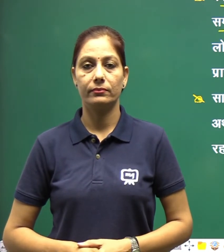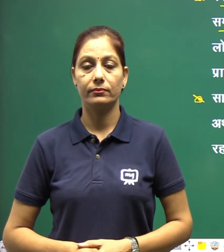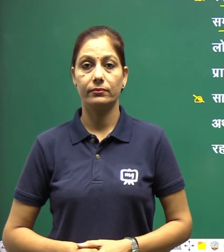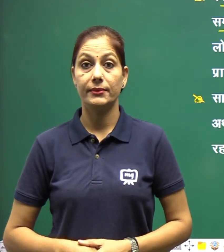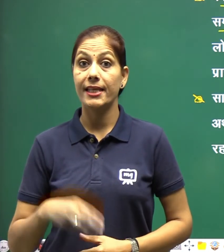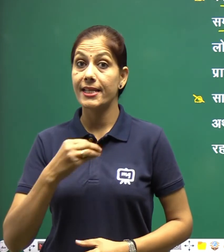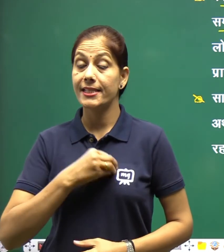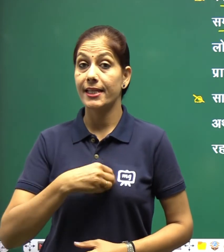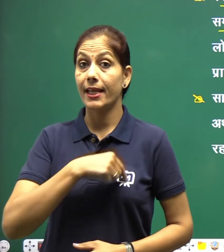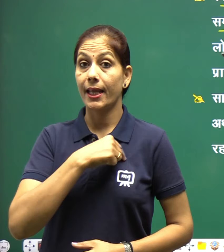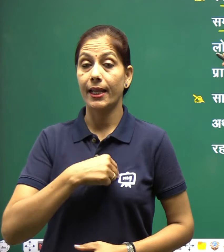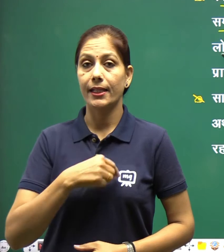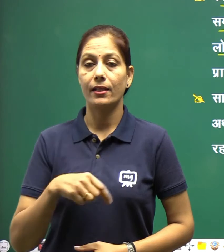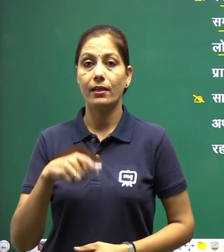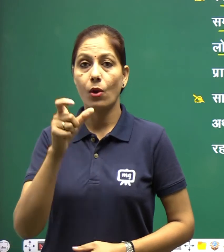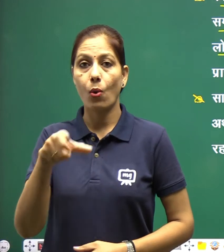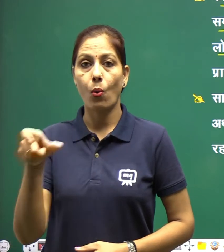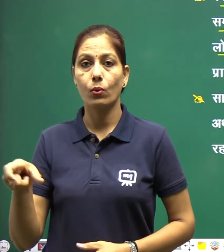सहृदय लोग